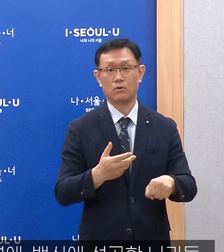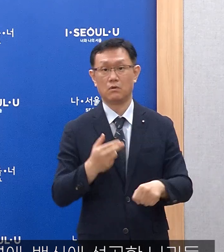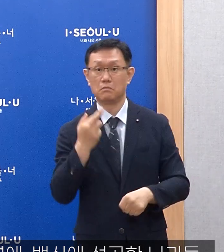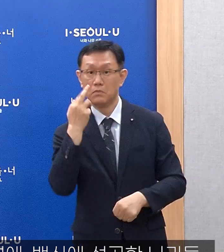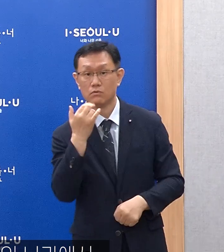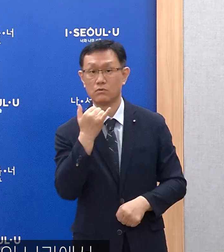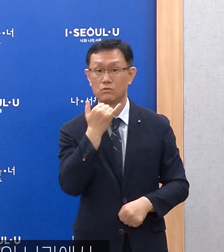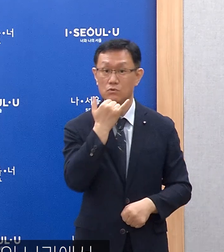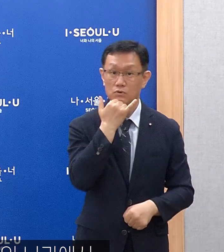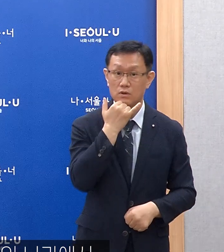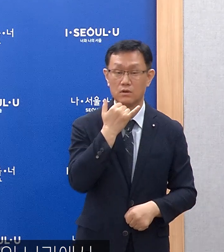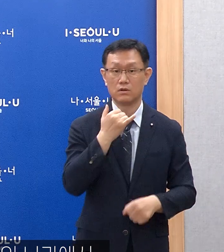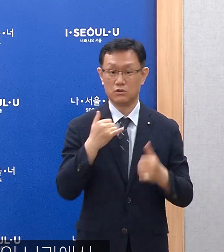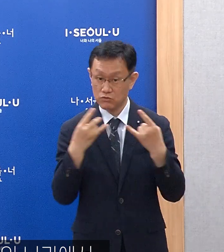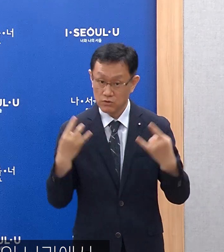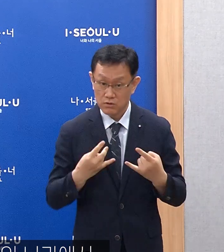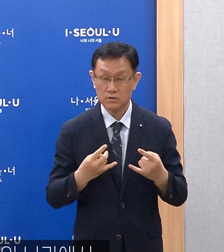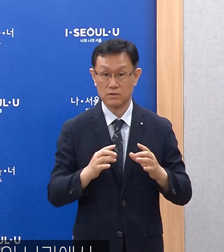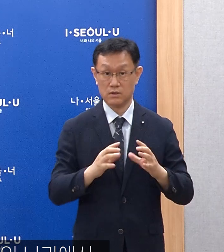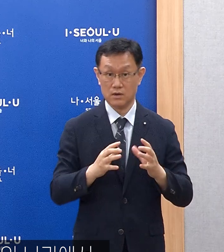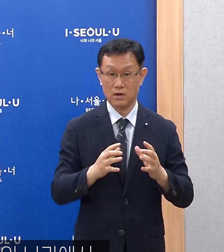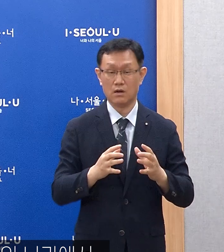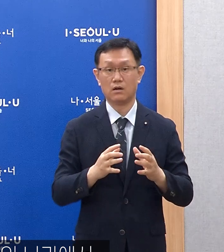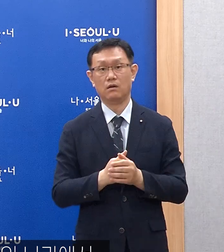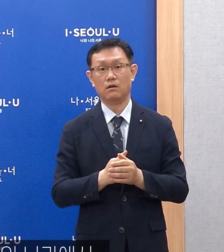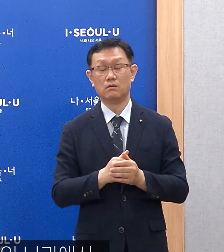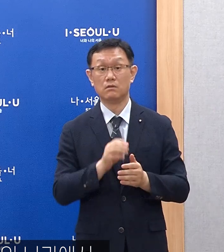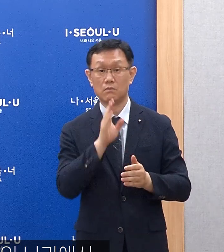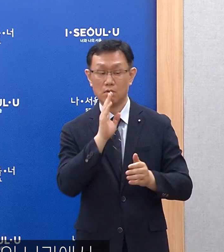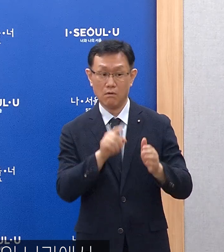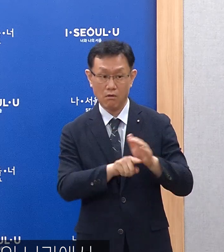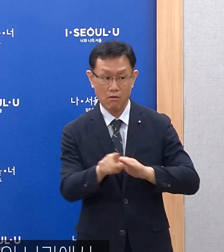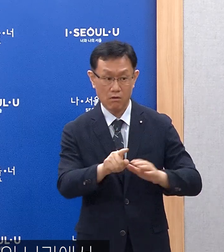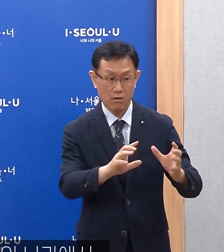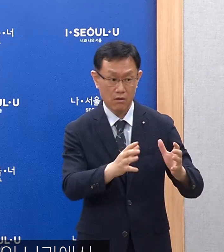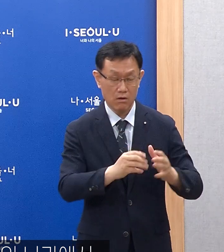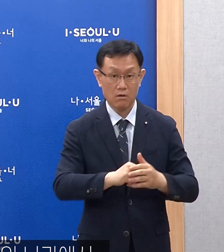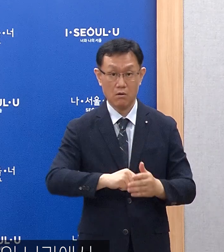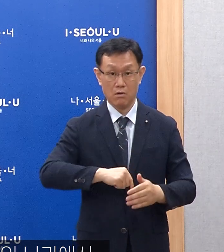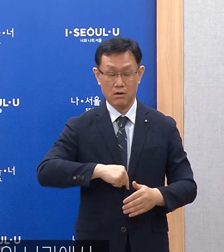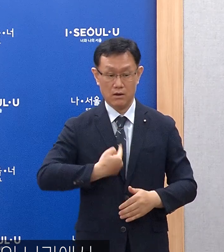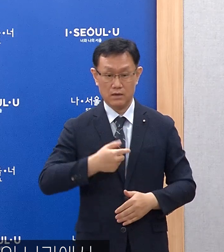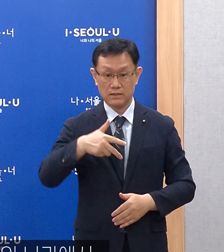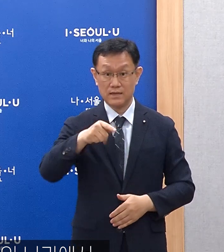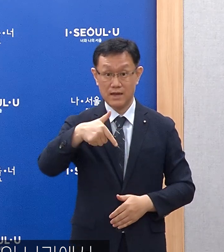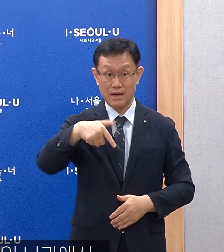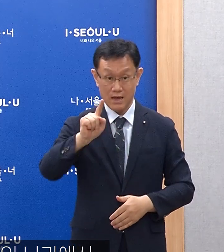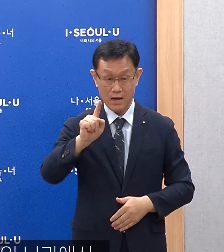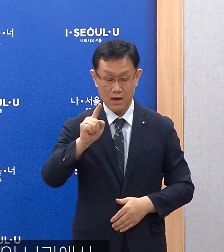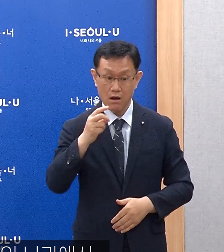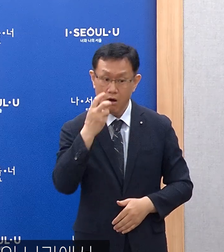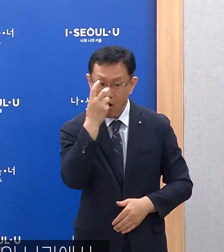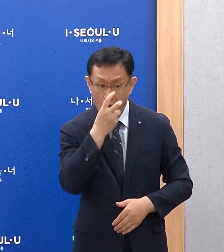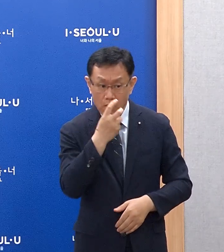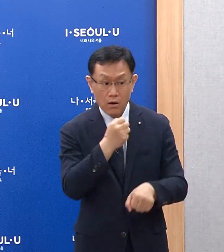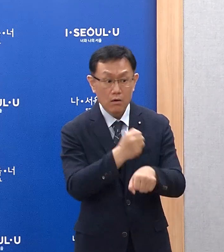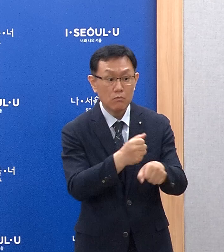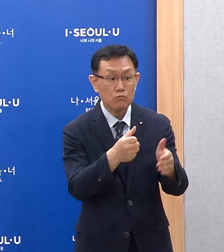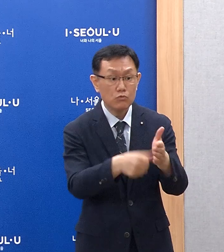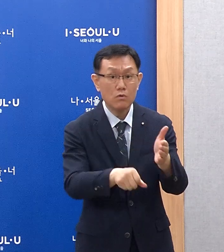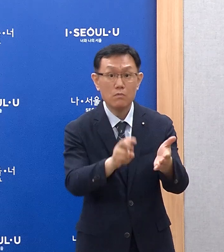스위스와 같은 어느으로 보아도 선진적인 나라에서 이 자가검사 키트는 상용화되어 있습니다.